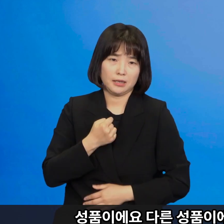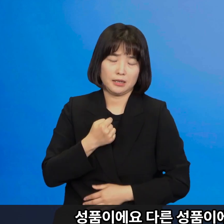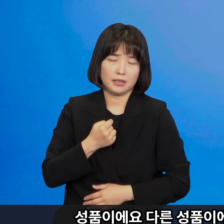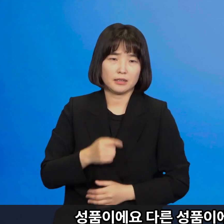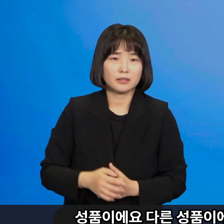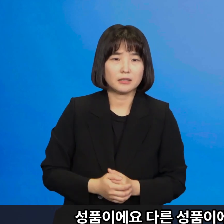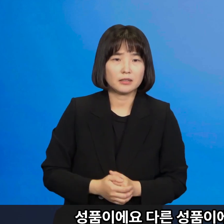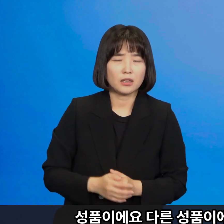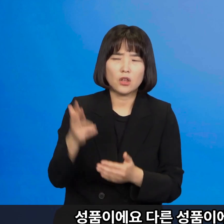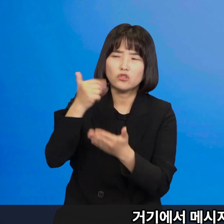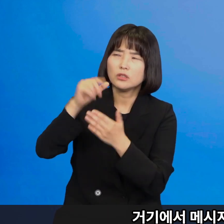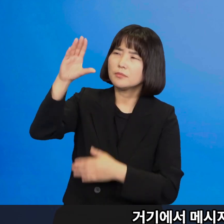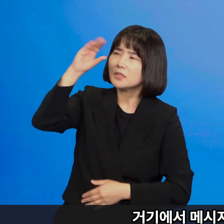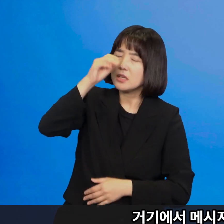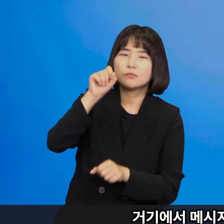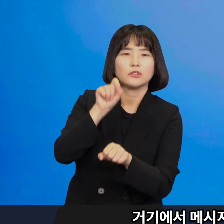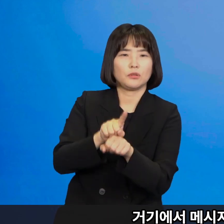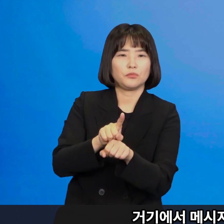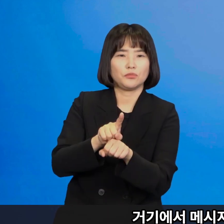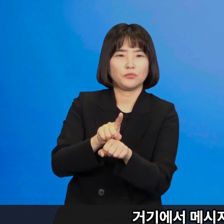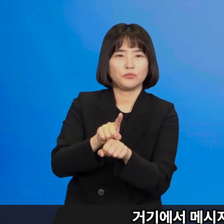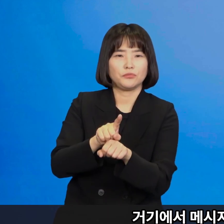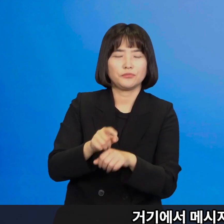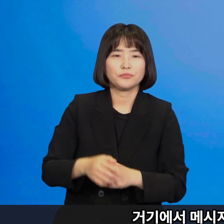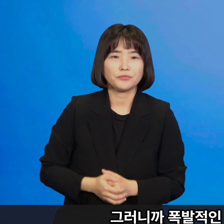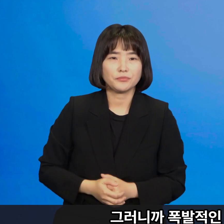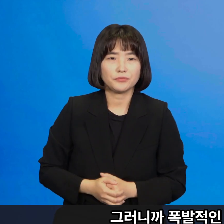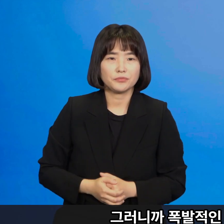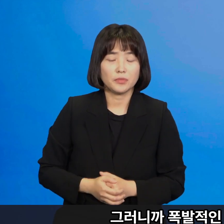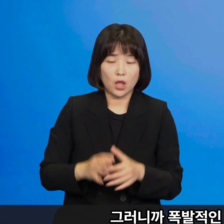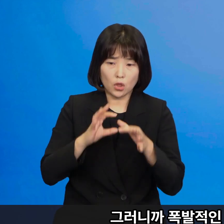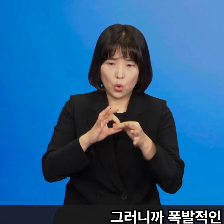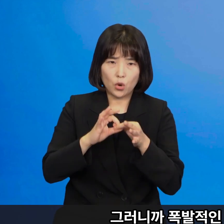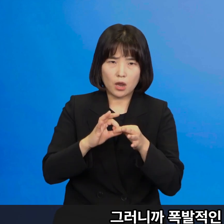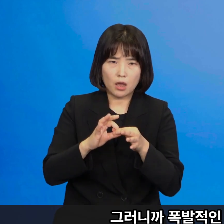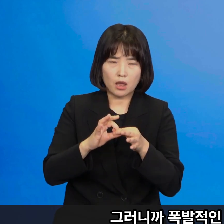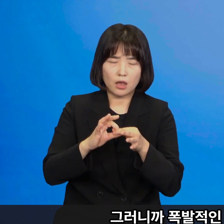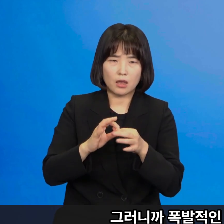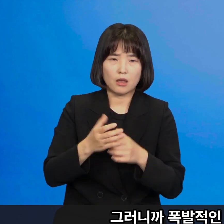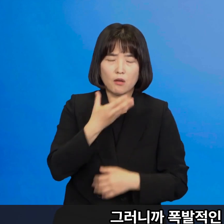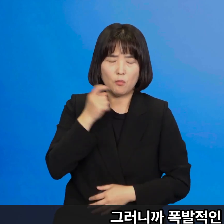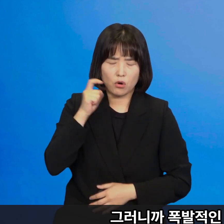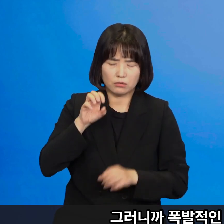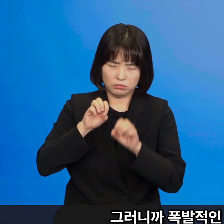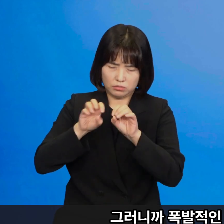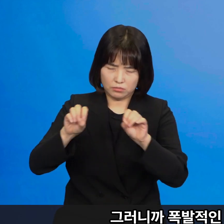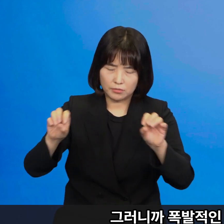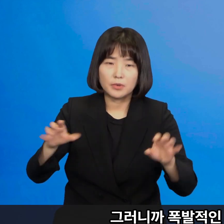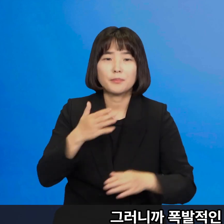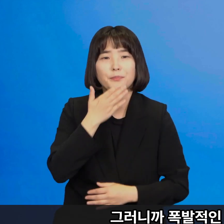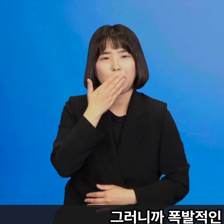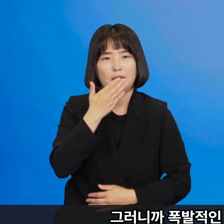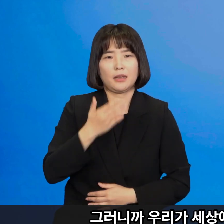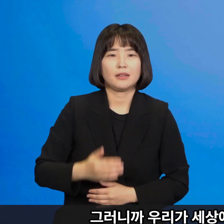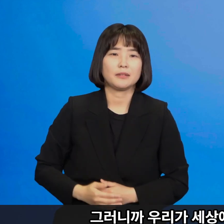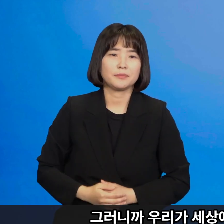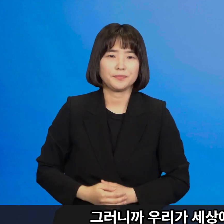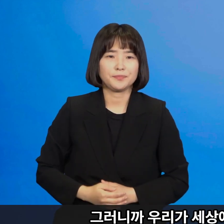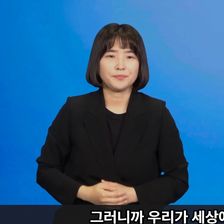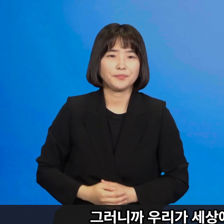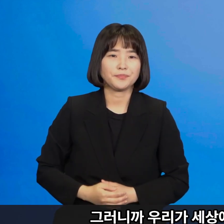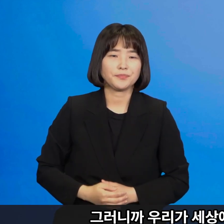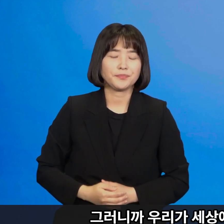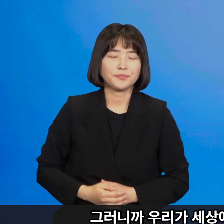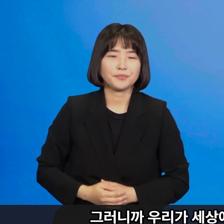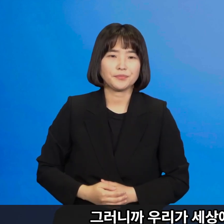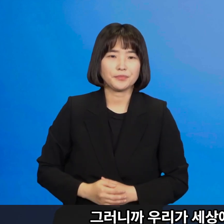성품이에요. 주님을 닮은 성품이에요. 거기에서 메시지가 전해진 거예요. 그러니까 폭발적인 역사가 있었던 것이죠. 그러니까